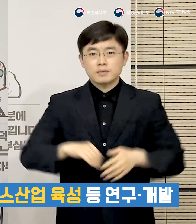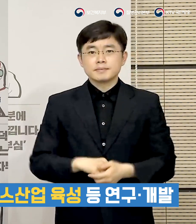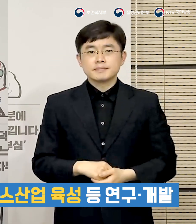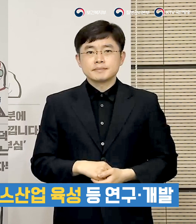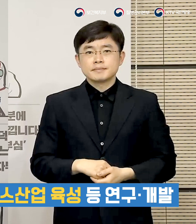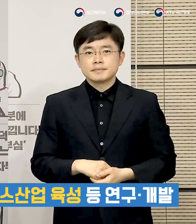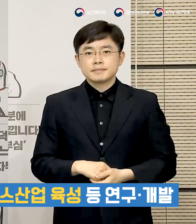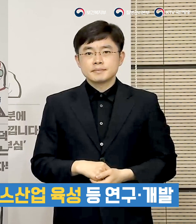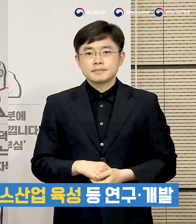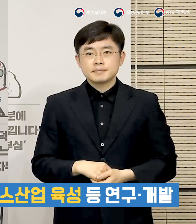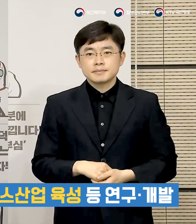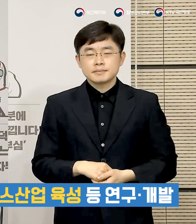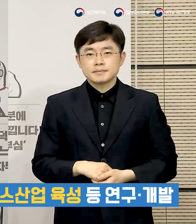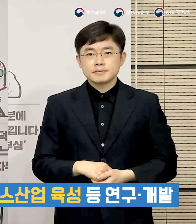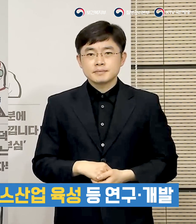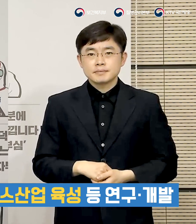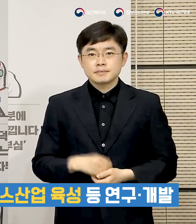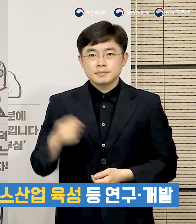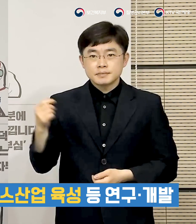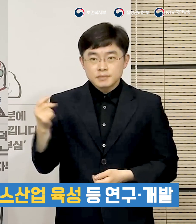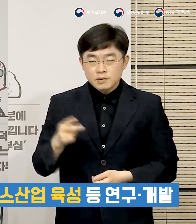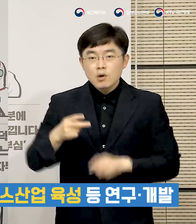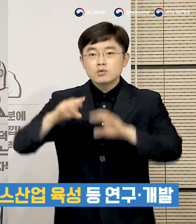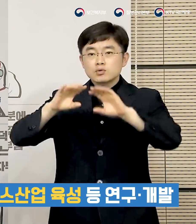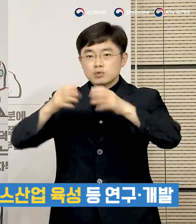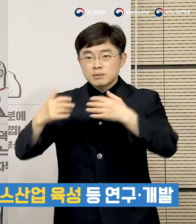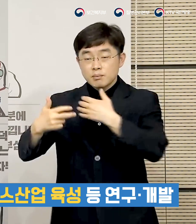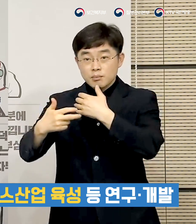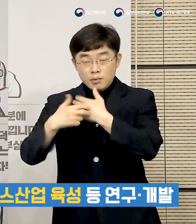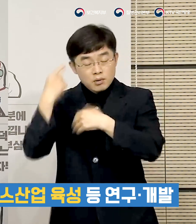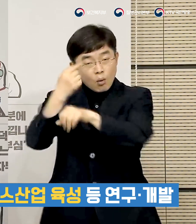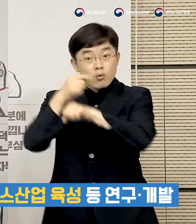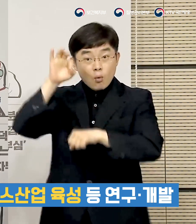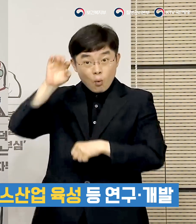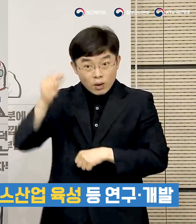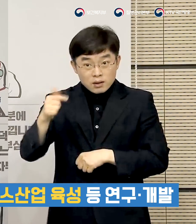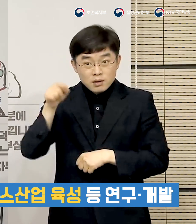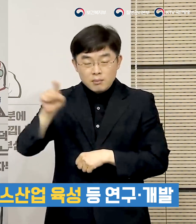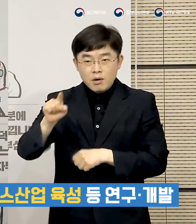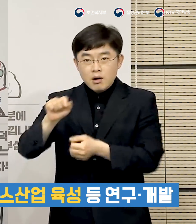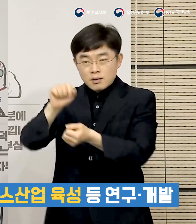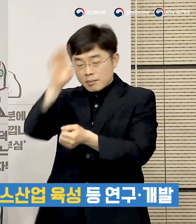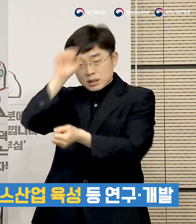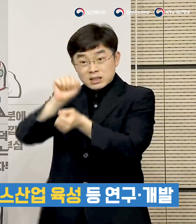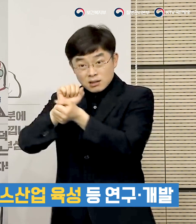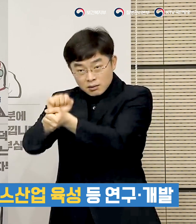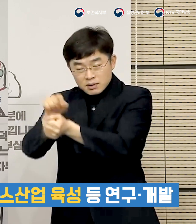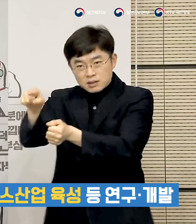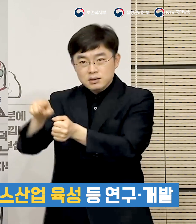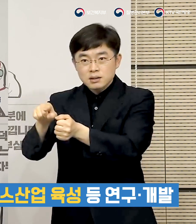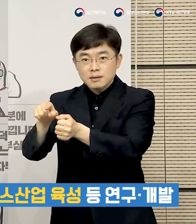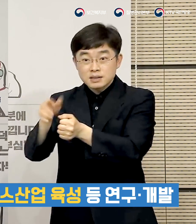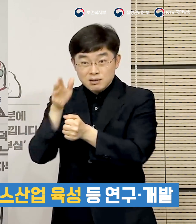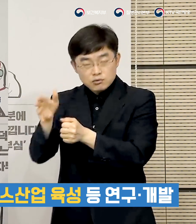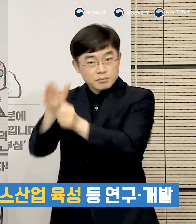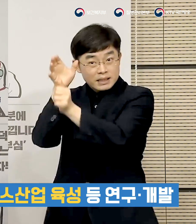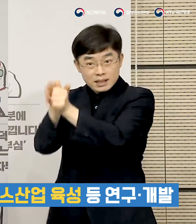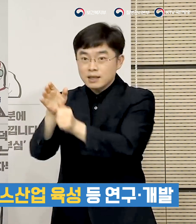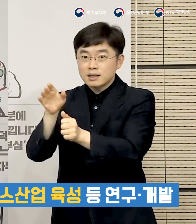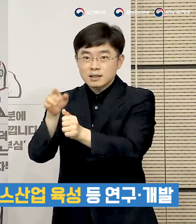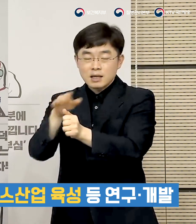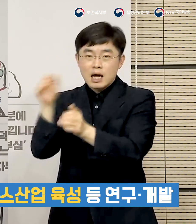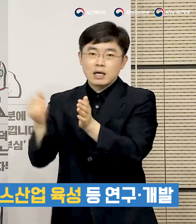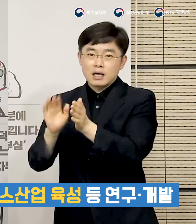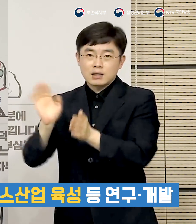이제 감염병 관련한 역할만 하는 게 아니고 저희가 새롭게 지금 우리 바이오 헬스 산업